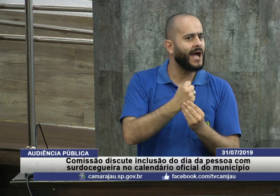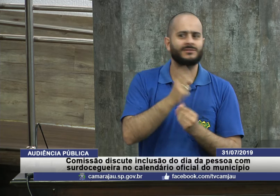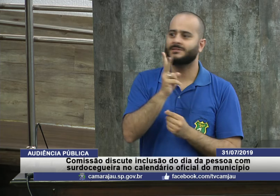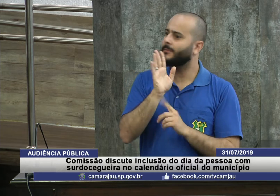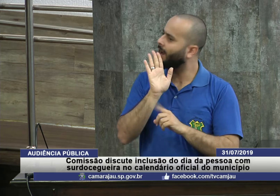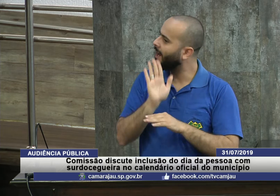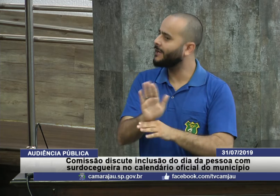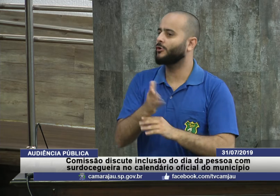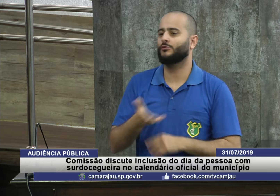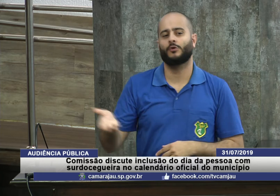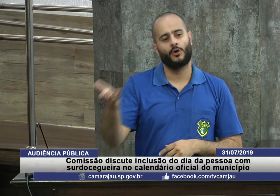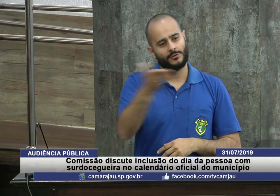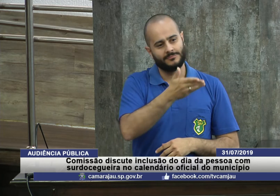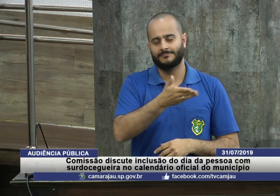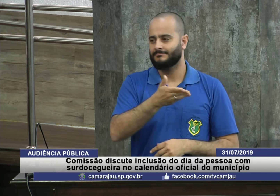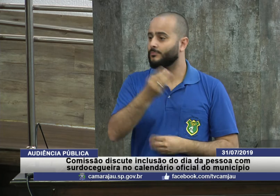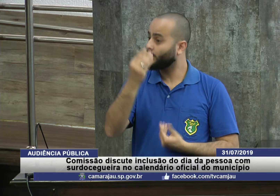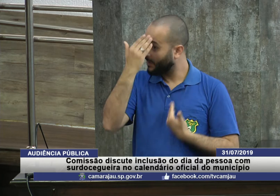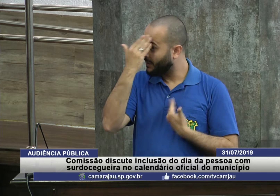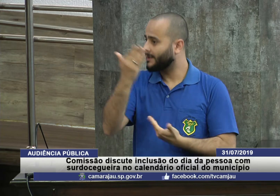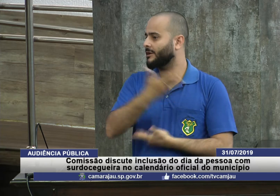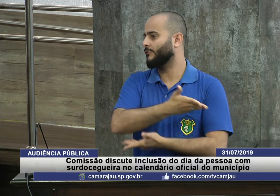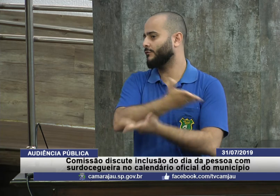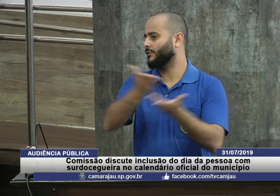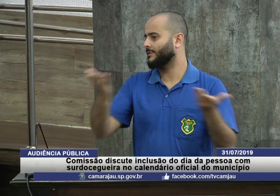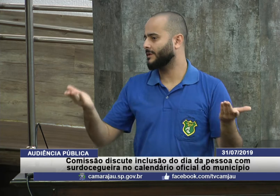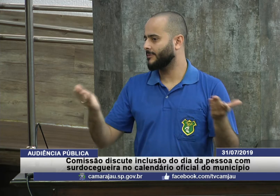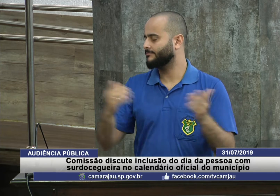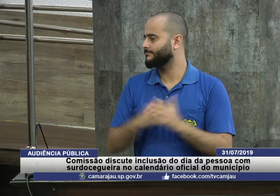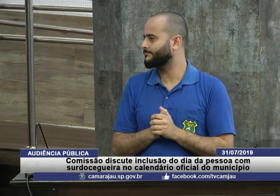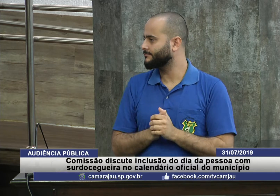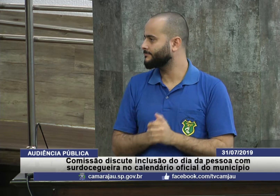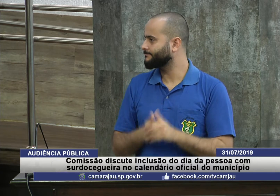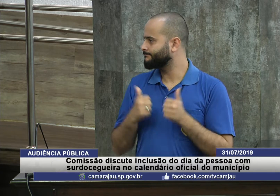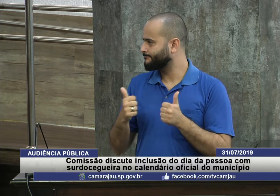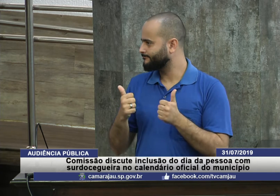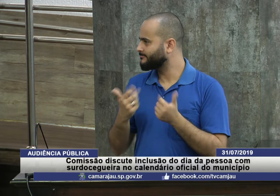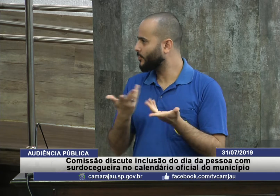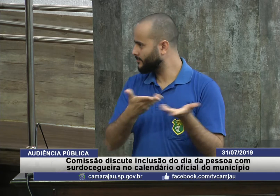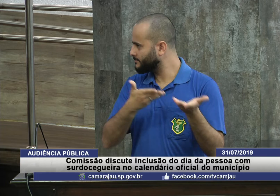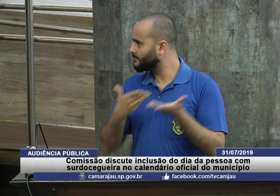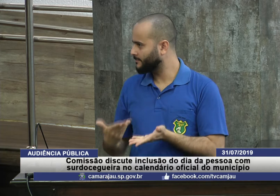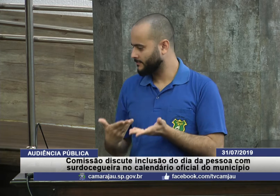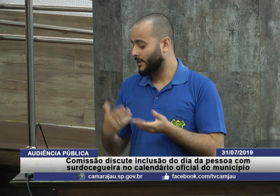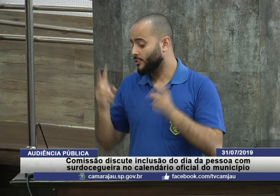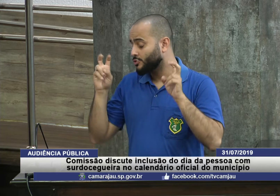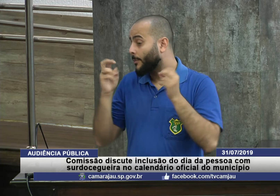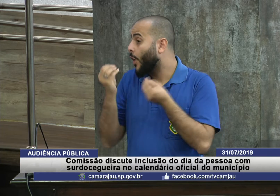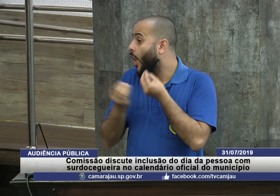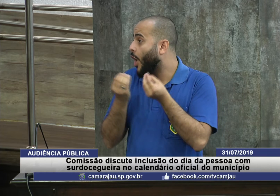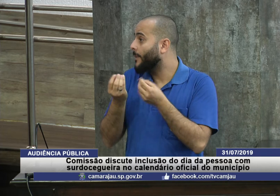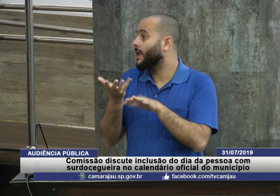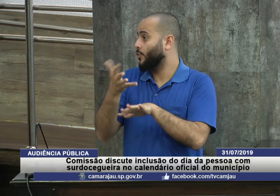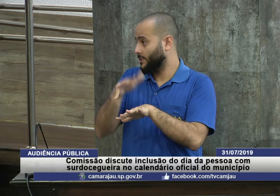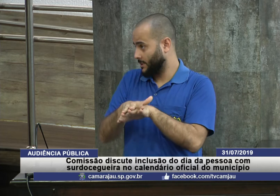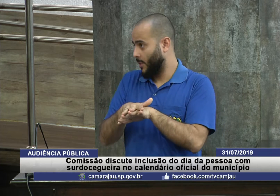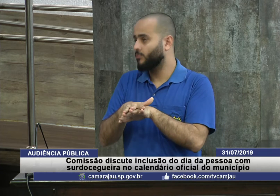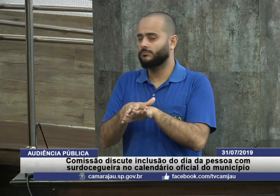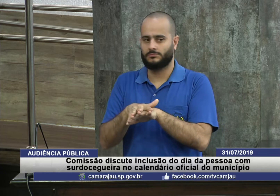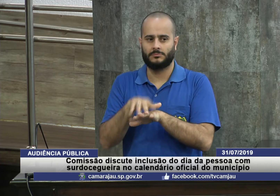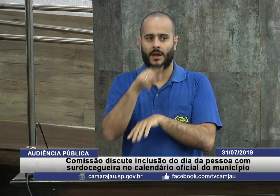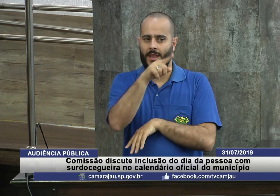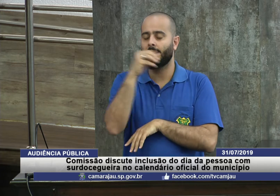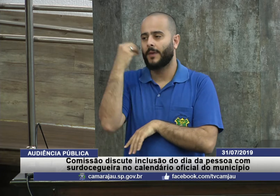desenvolvimento. Nosso desenvolvimento que seja forte e que a gente, assim como todos os demais, podem se desenvolver. Então, agradeço